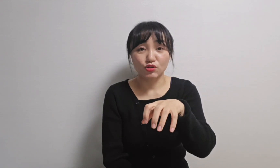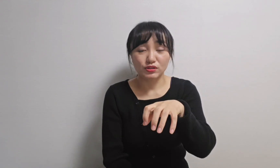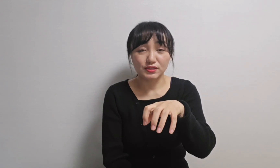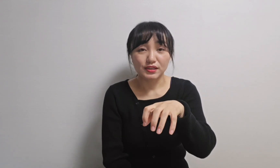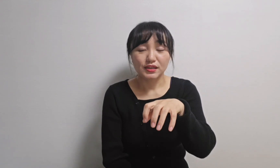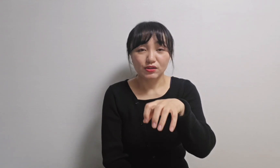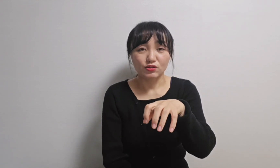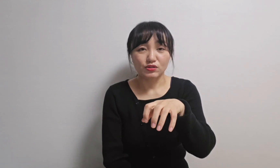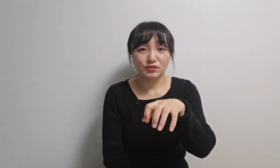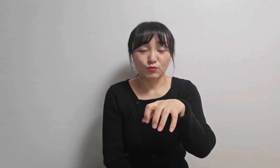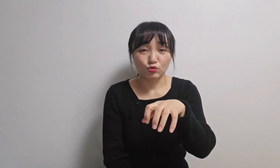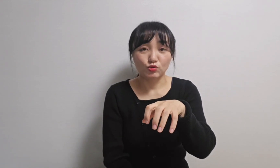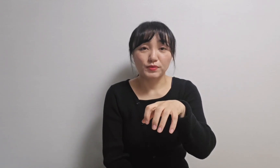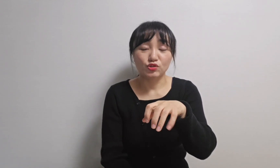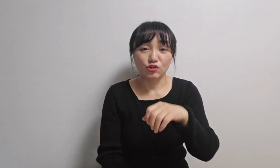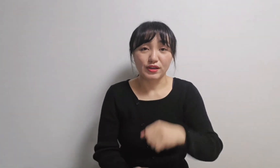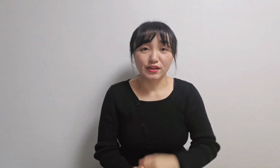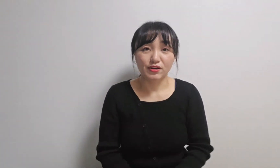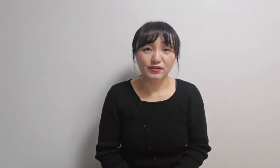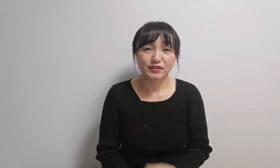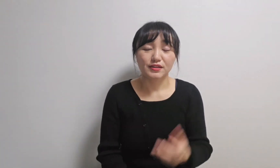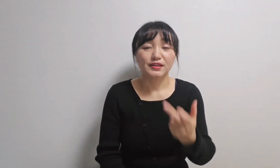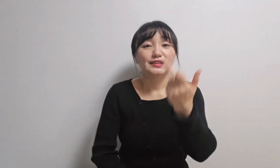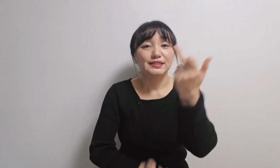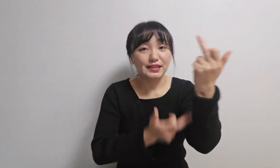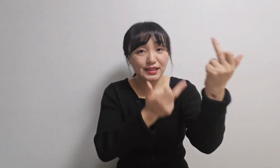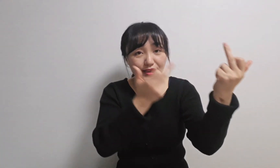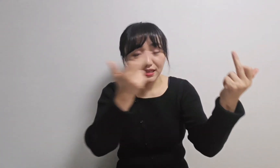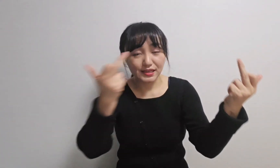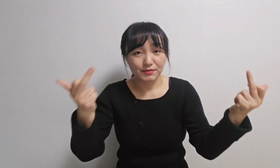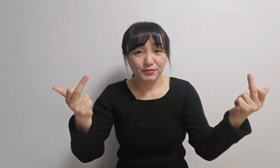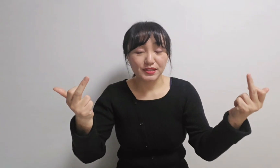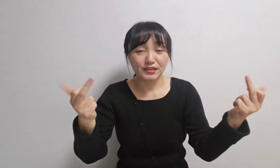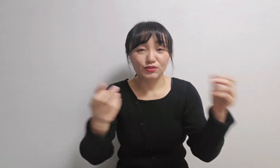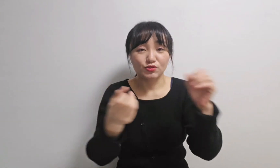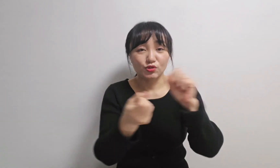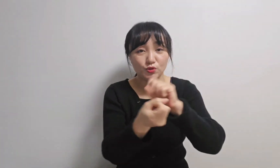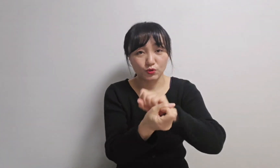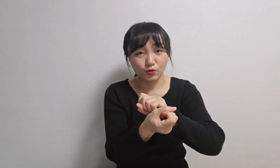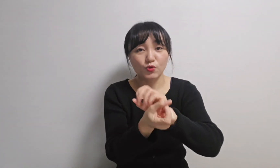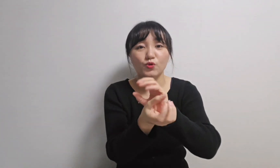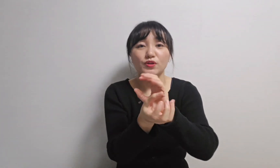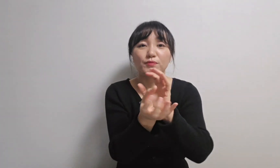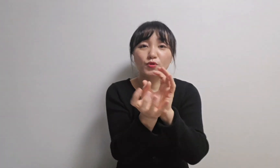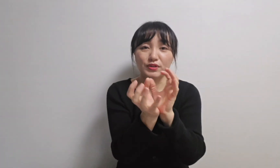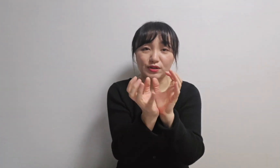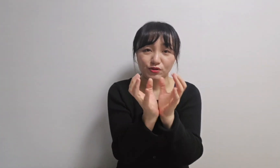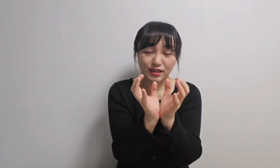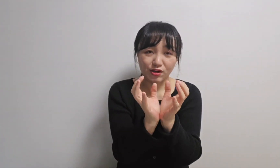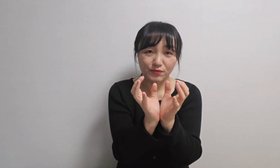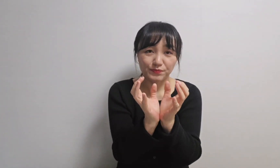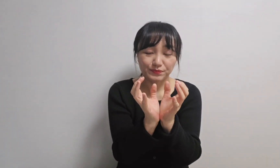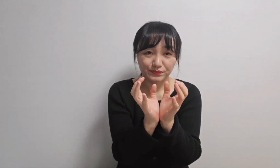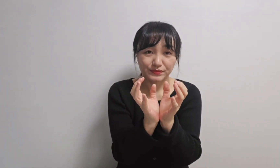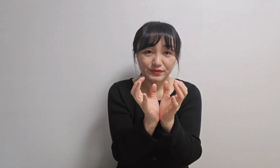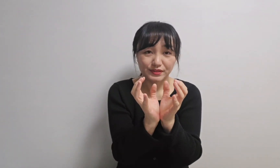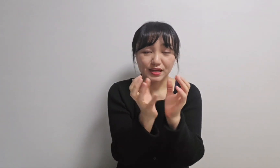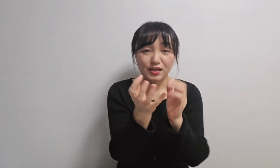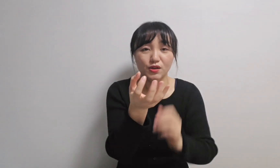수어는 여기서는 모두 빼줄 거예요. 산에 피다라는 수어는 이렇게 표현할 건데요. 자,